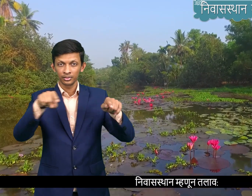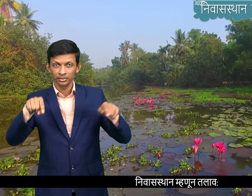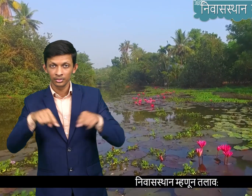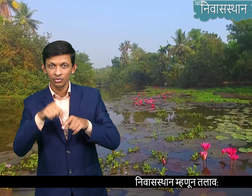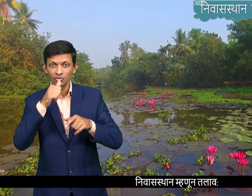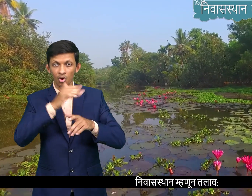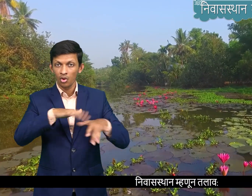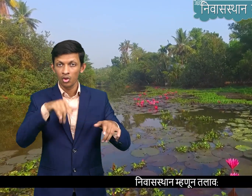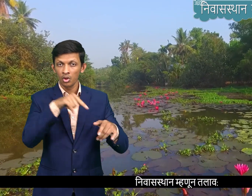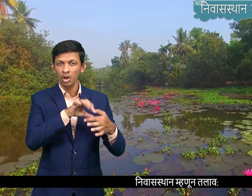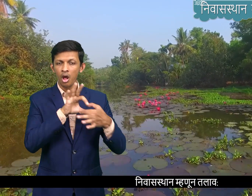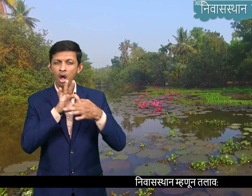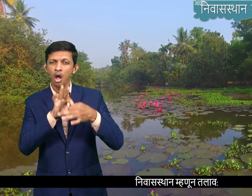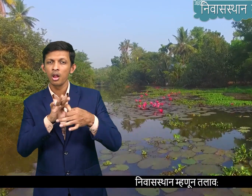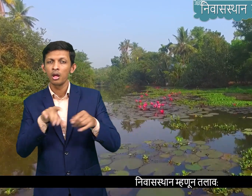निवासस्थान म्हणून तलाव.